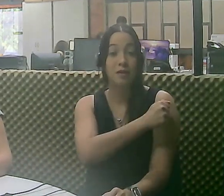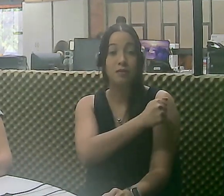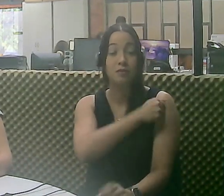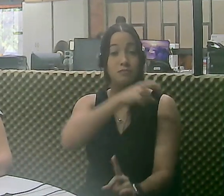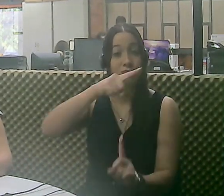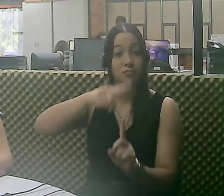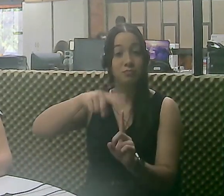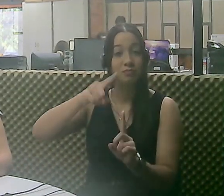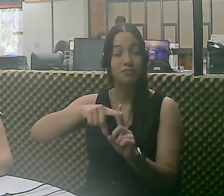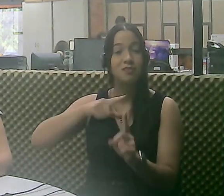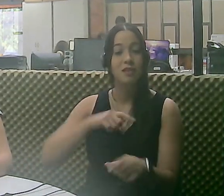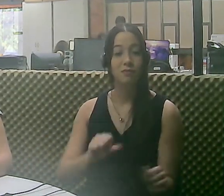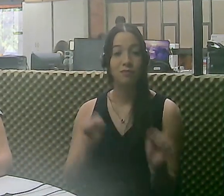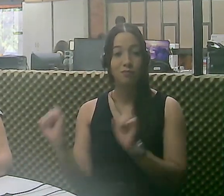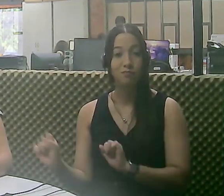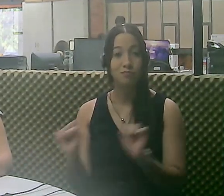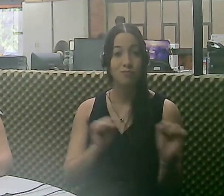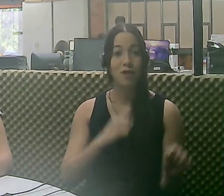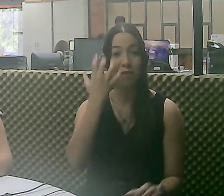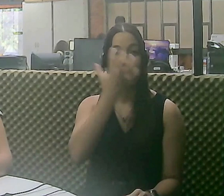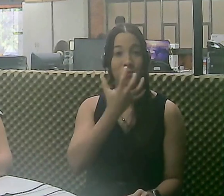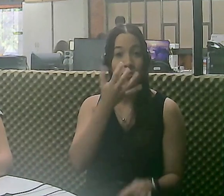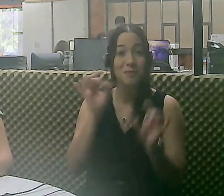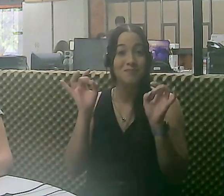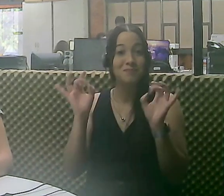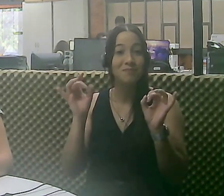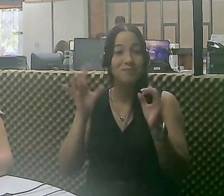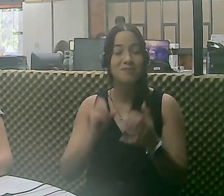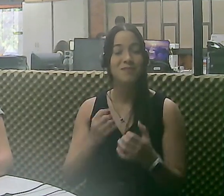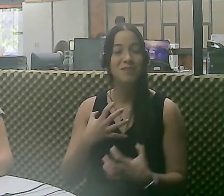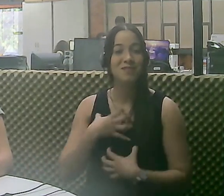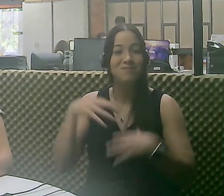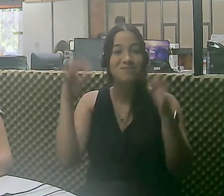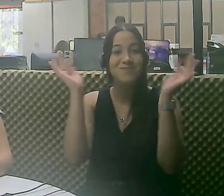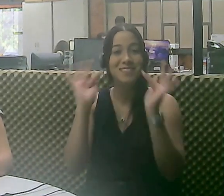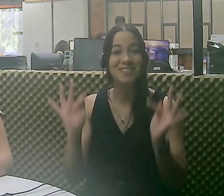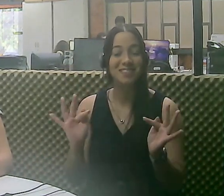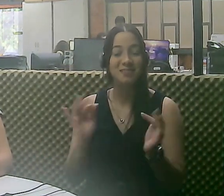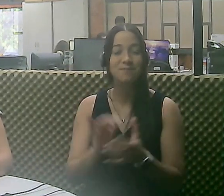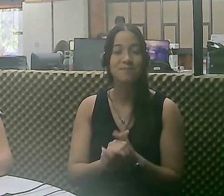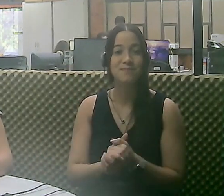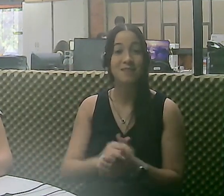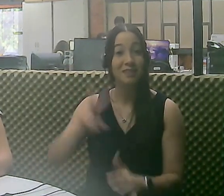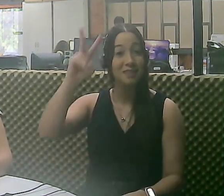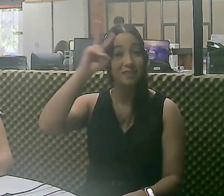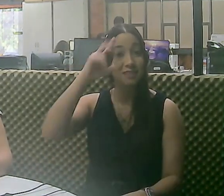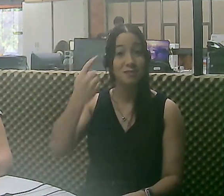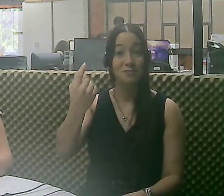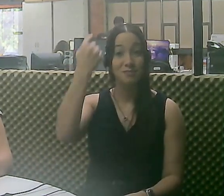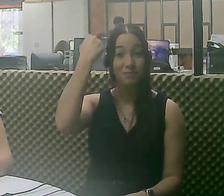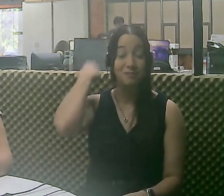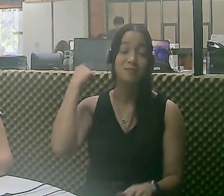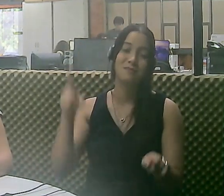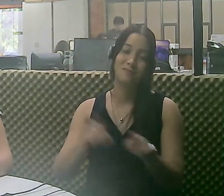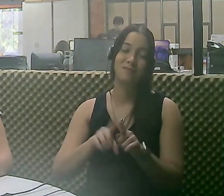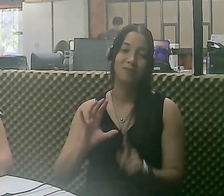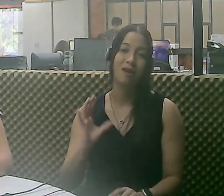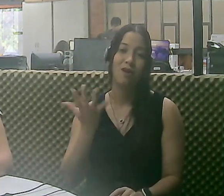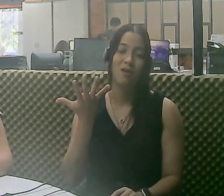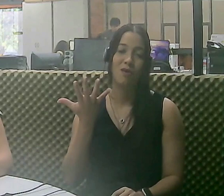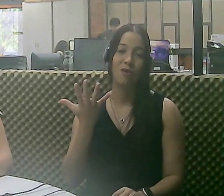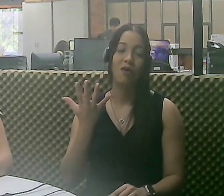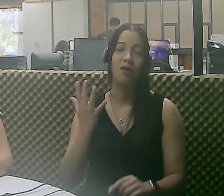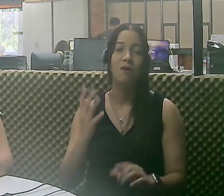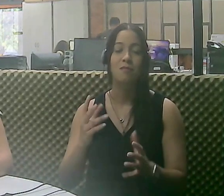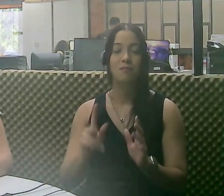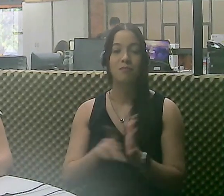modalidade, teve quadrilha, músicas típicas e muita animação. Na última segunda-feira, também foi realizado o Arraiado